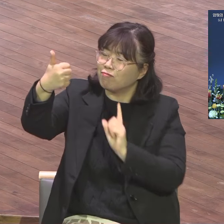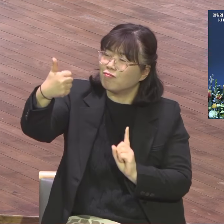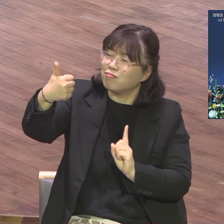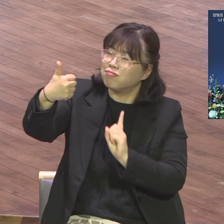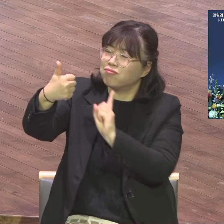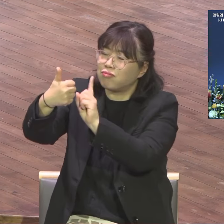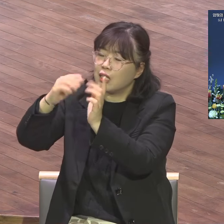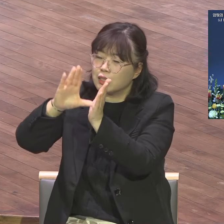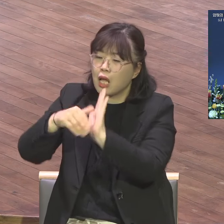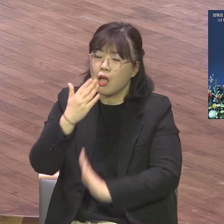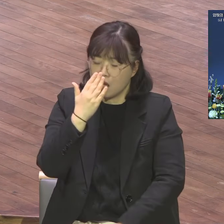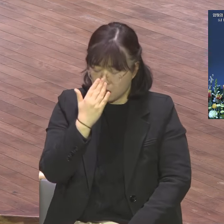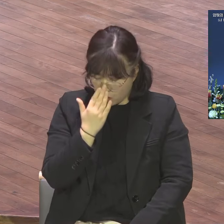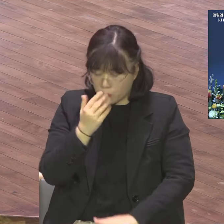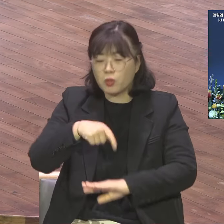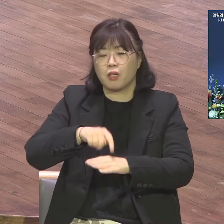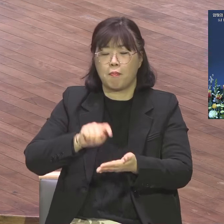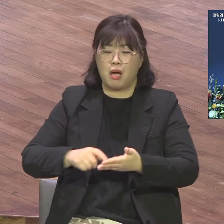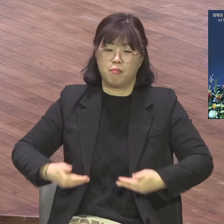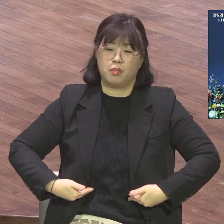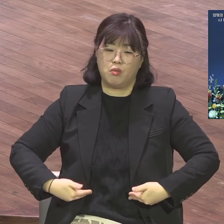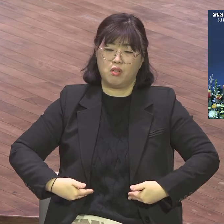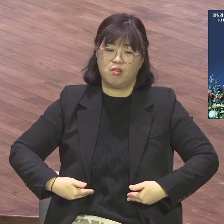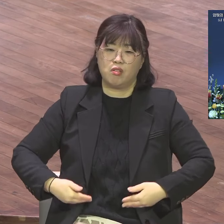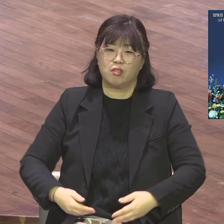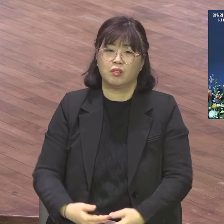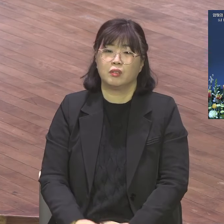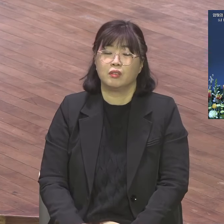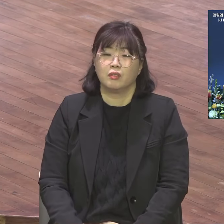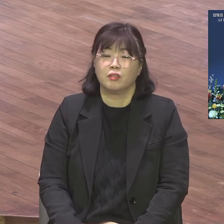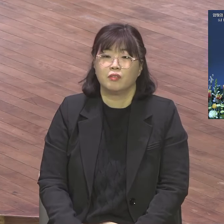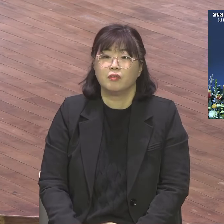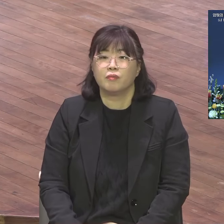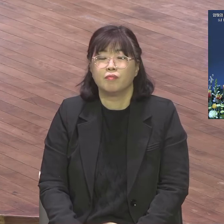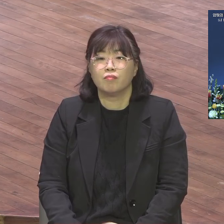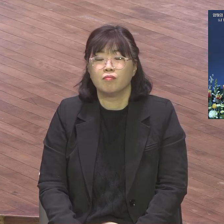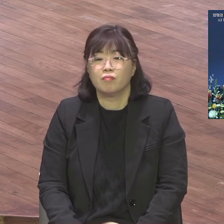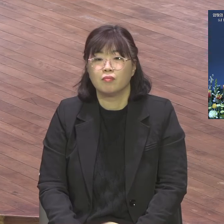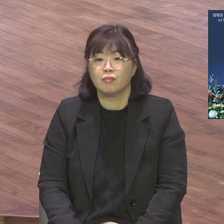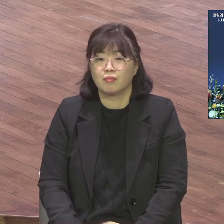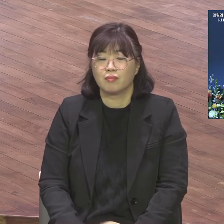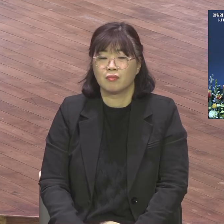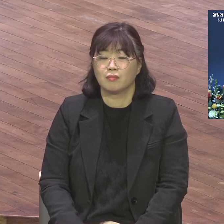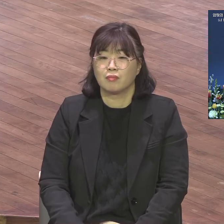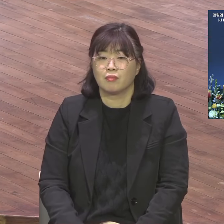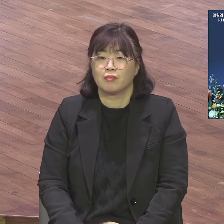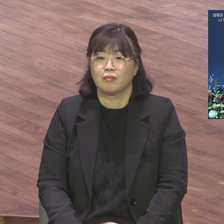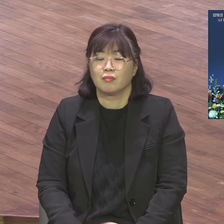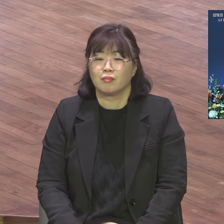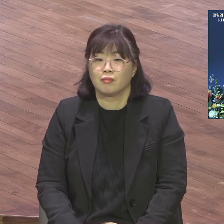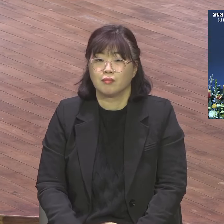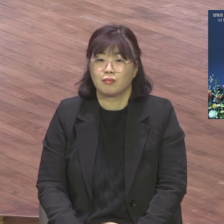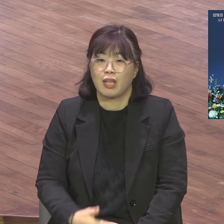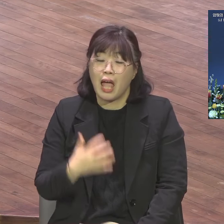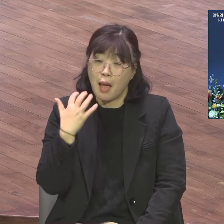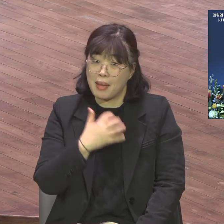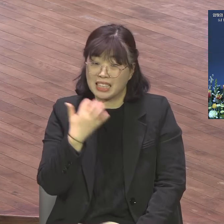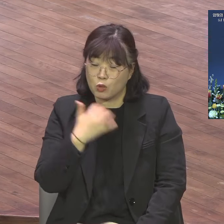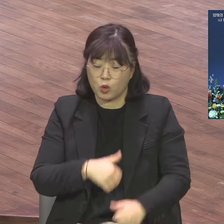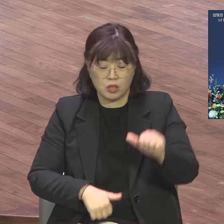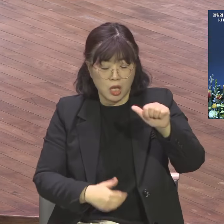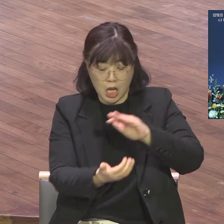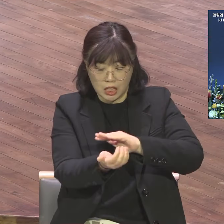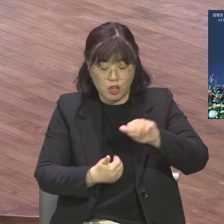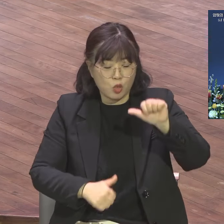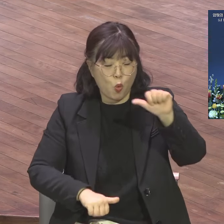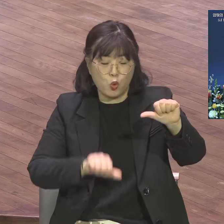자세, 겸손한 영적 자세를 가장 중요하다는 거지요. 베드로전서 5장 5절에 보면 하나님께서 교만한